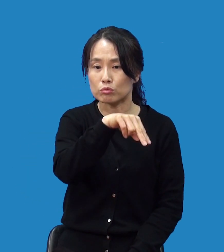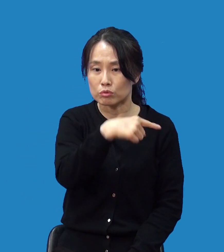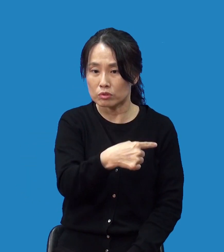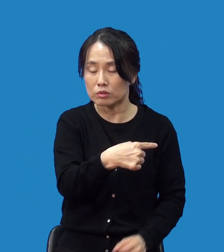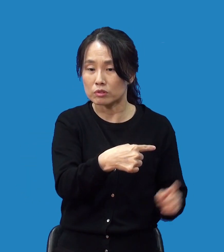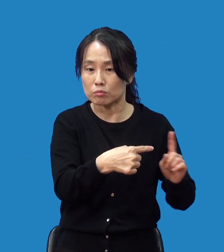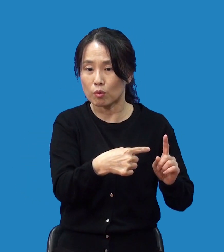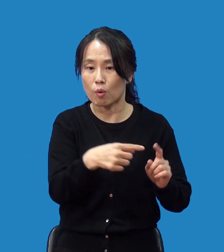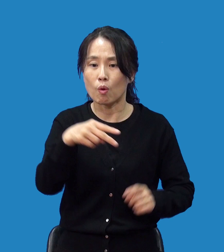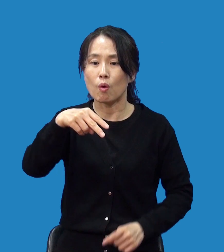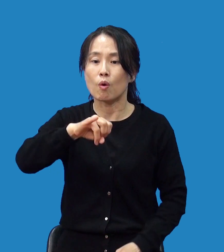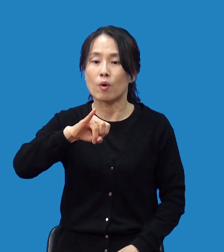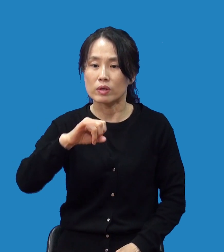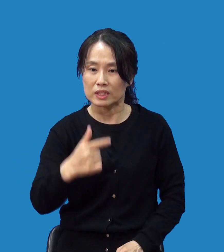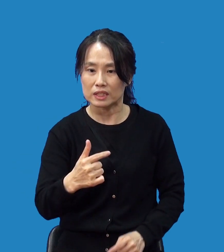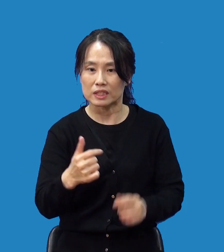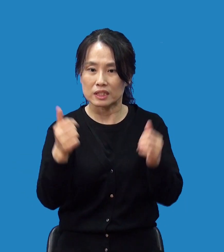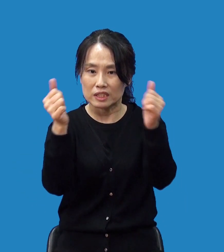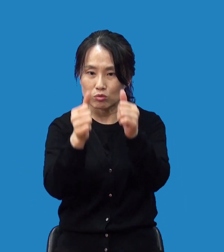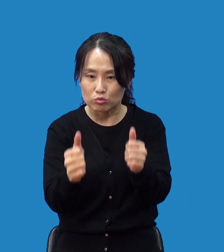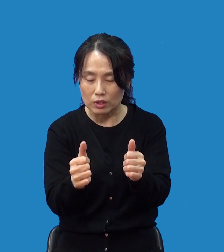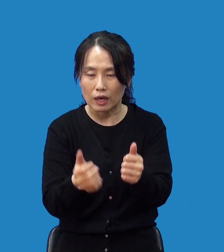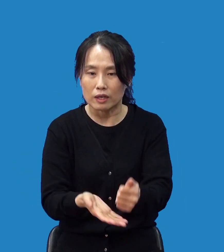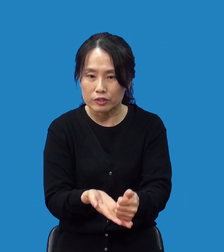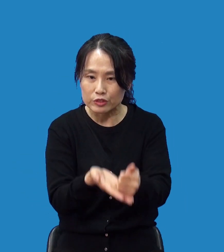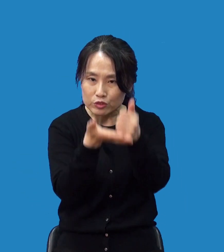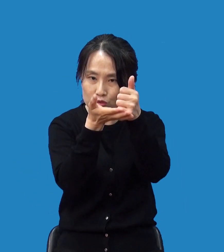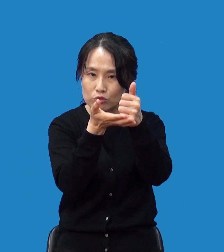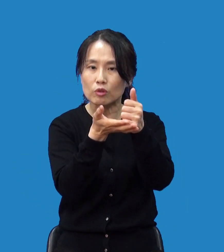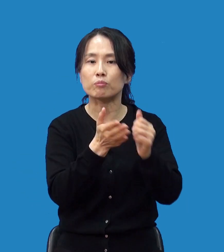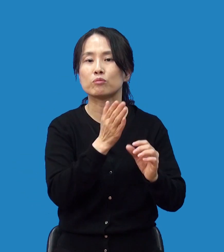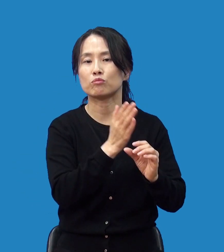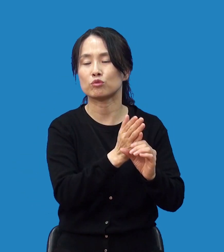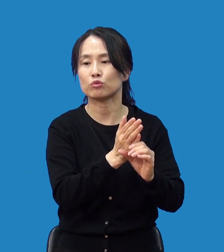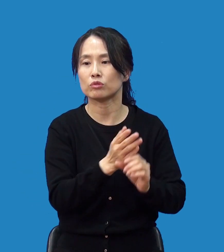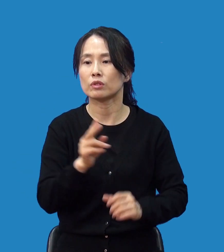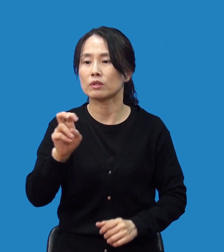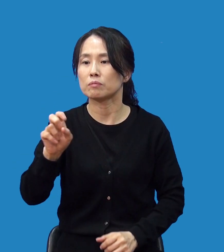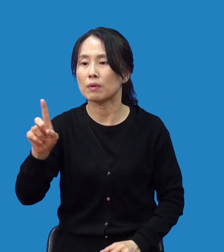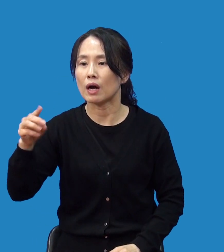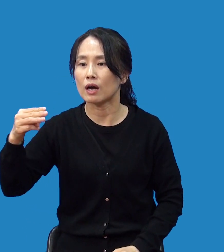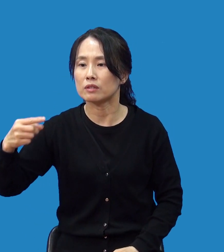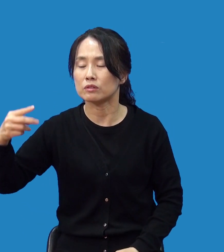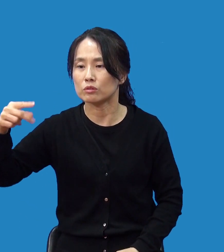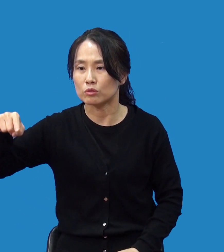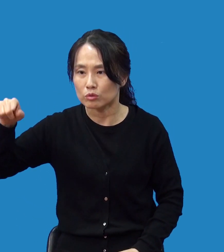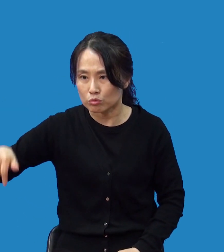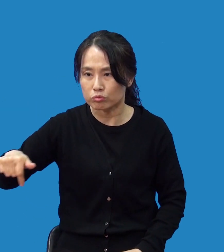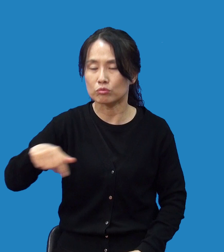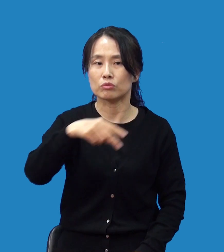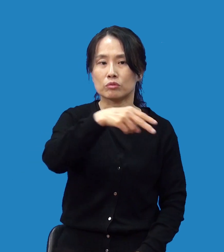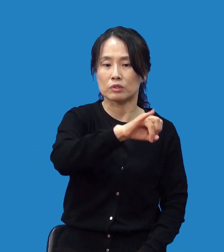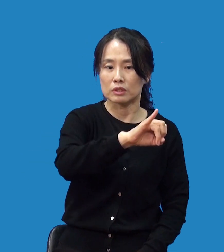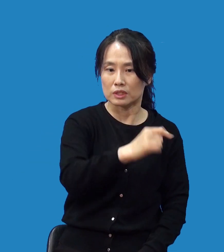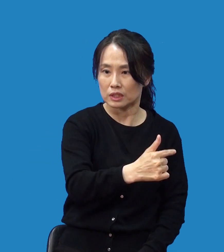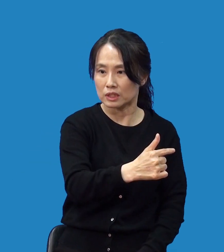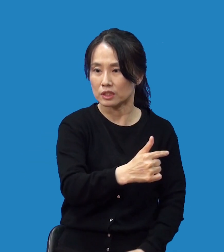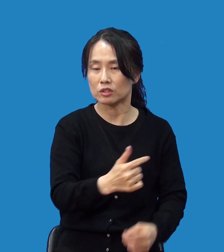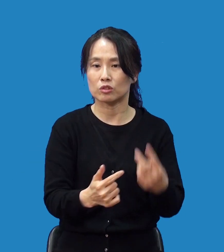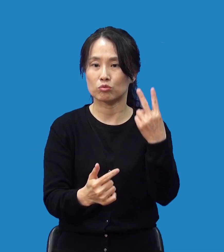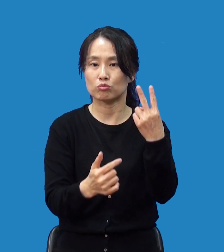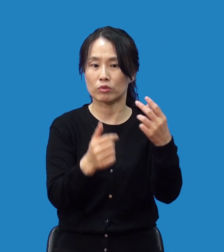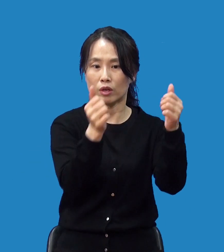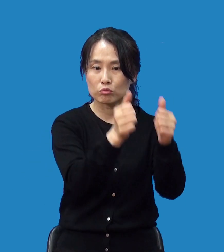시인이라는 신을 섬기고 있었습니다. 이 마르둑 신과 시인 신이 같은 제국